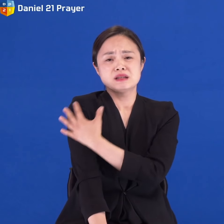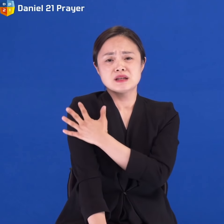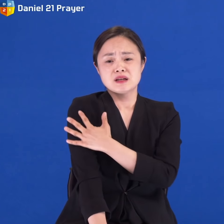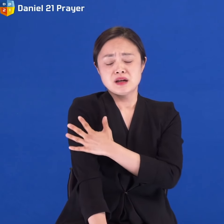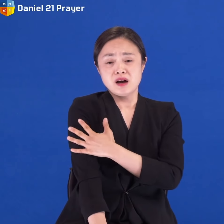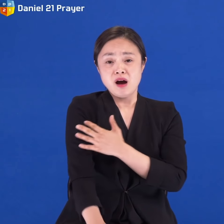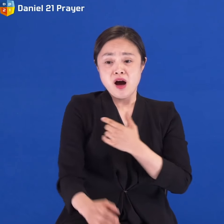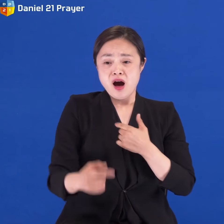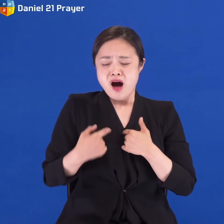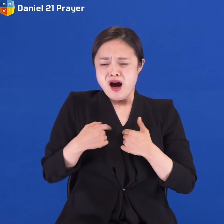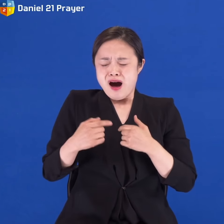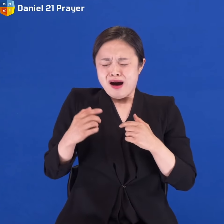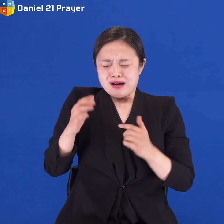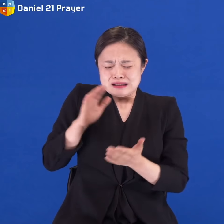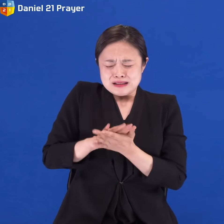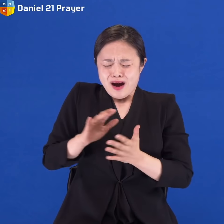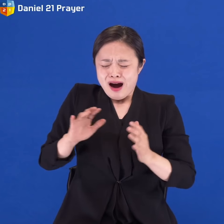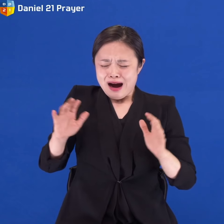찬물로 온몸을